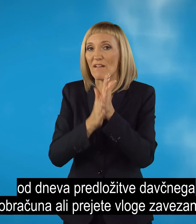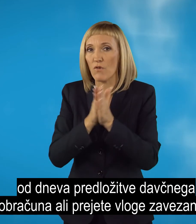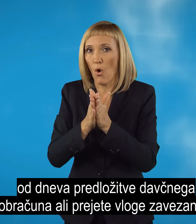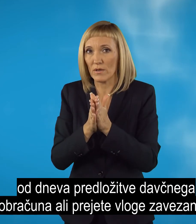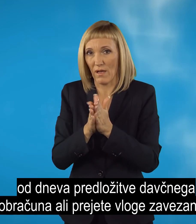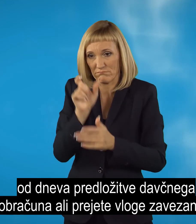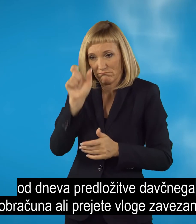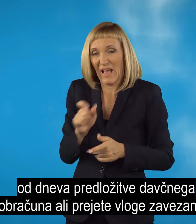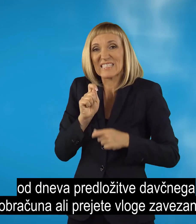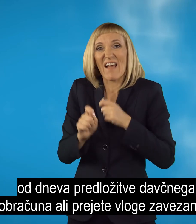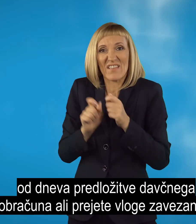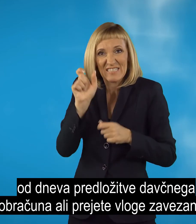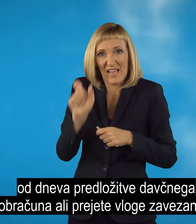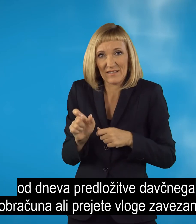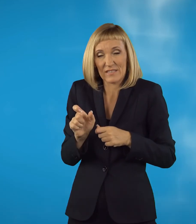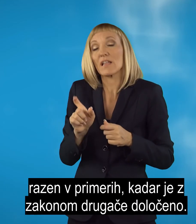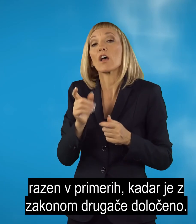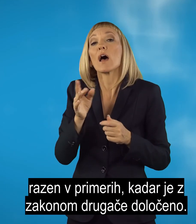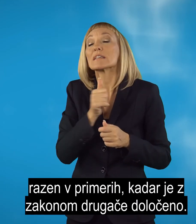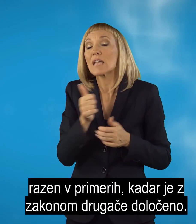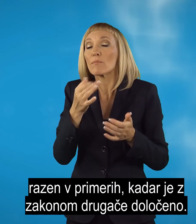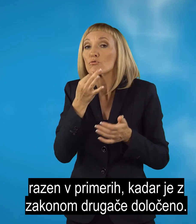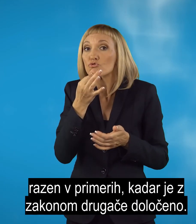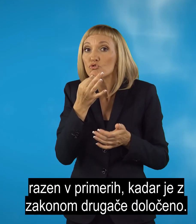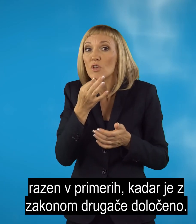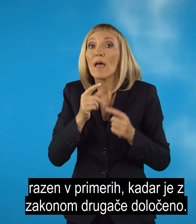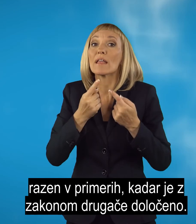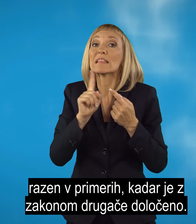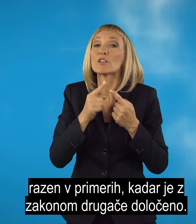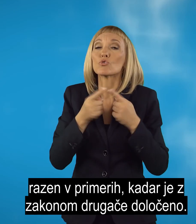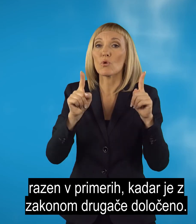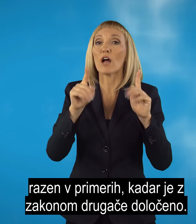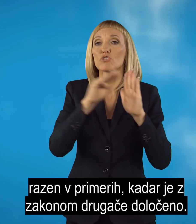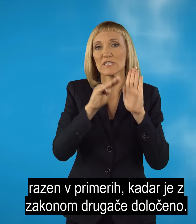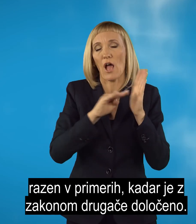zavezanca, razen v primerih, kadar je z zakonom drugače določeno.